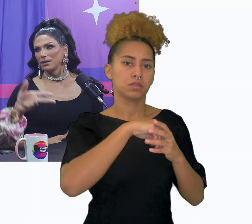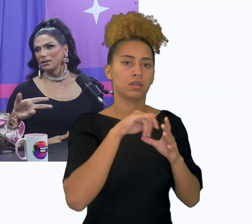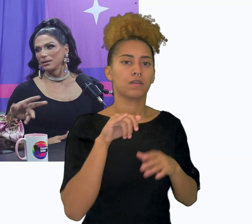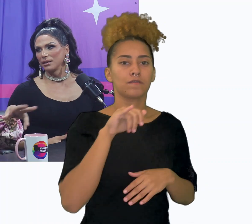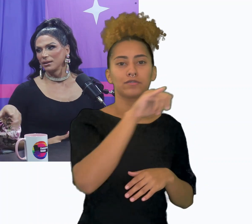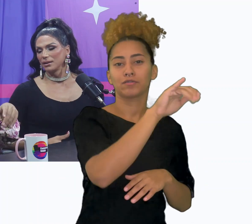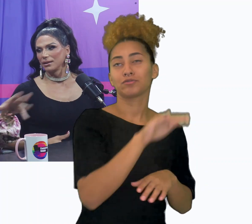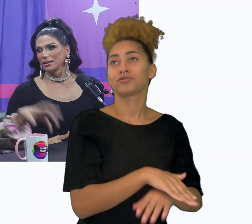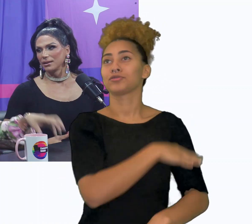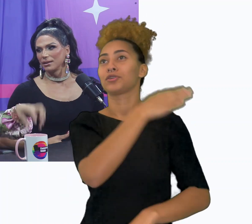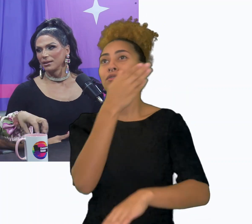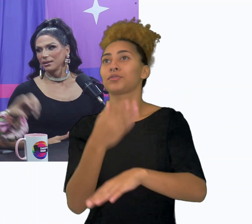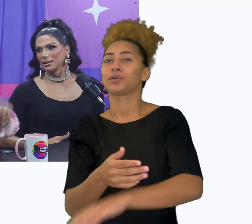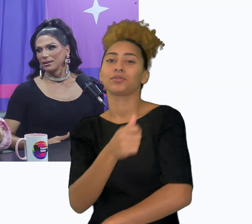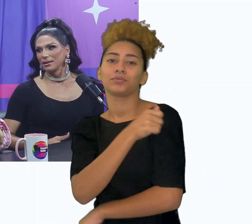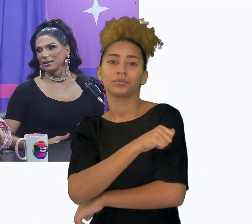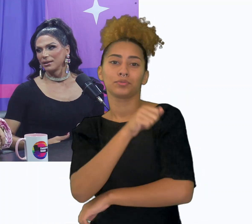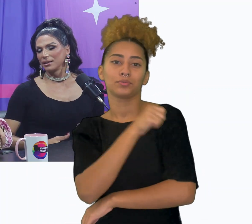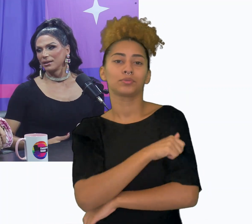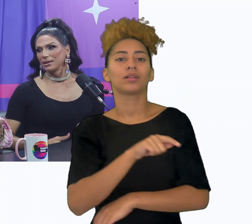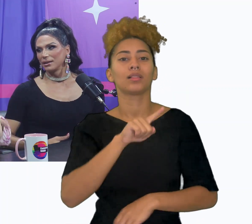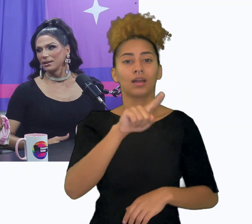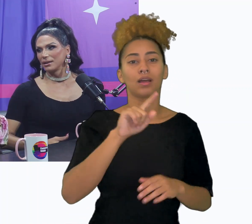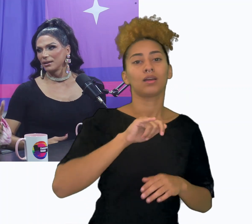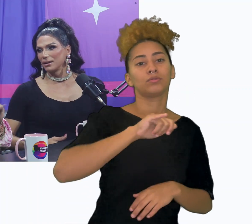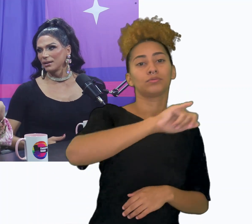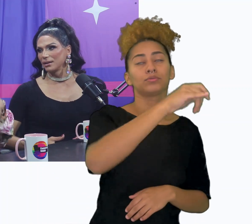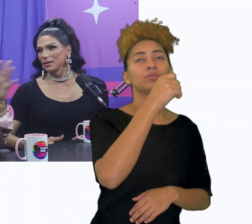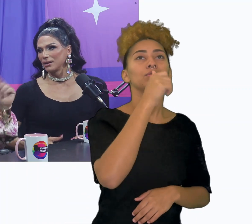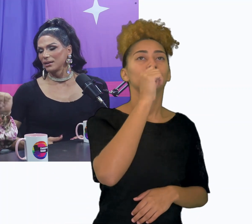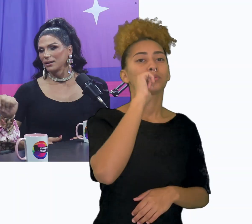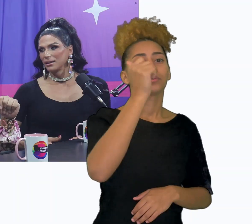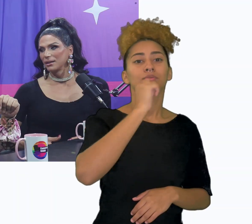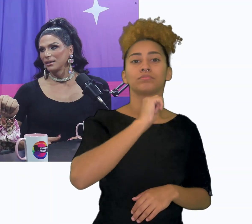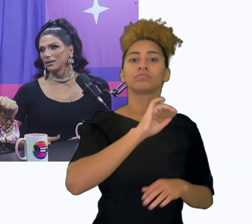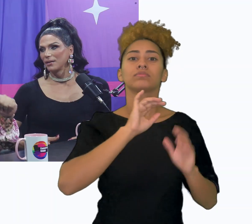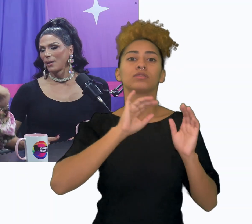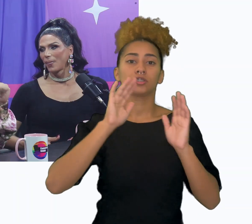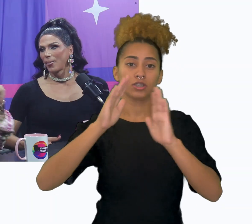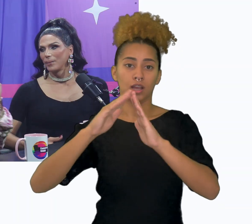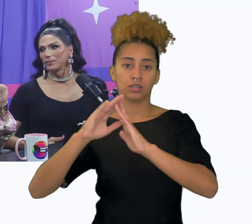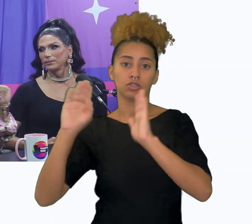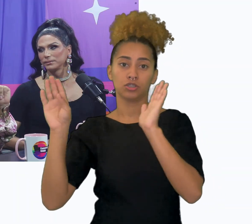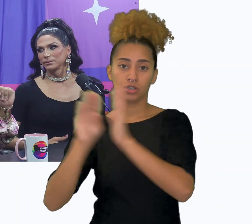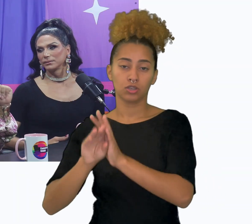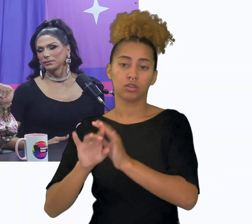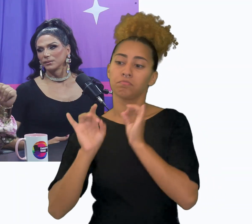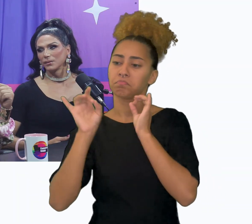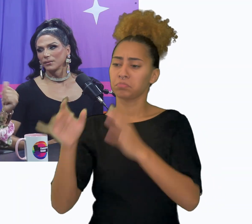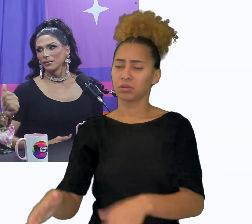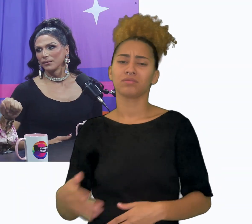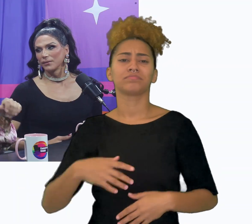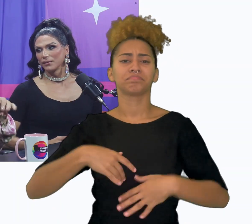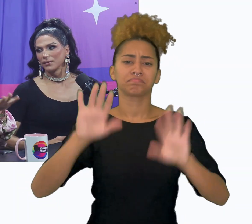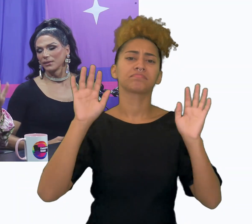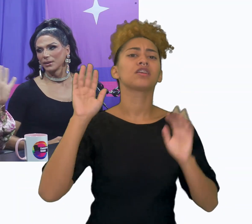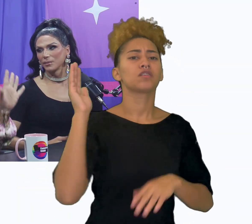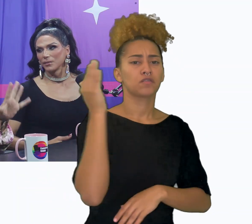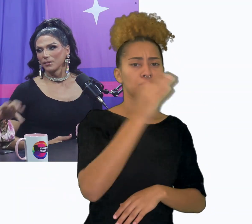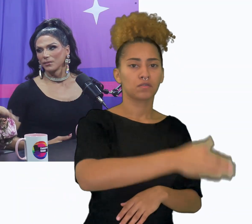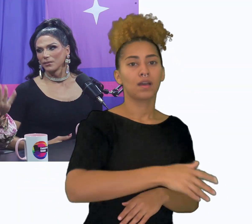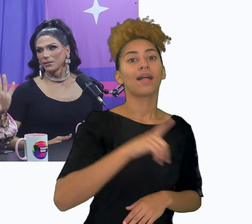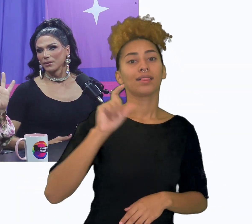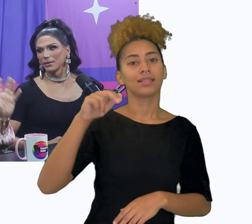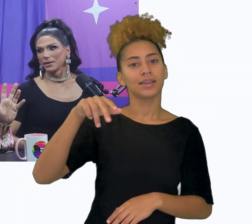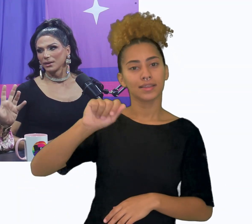Eu passei o dia bebendo no Rio de Janeiro. Bebendo no avião, cheguei em casa, joguei a bolsa e disse, eu vou pra Divine. E aí quando eu cheguei na boate, a Lena disse que vou fazer